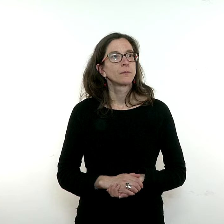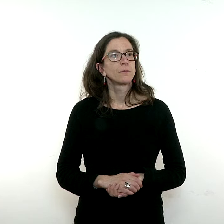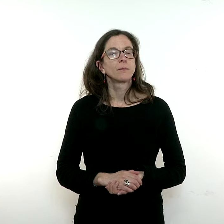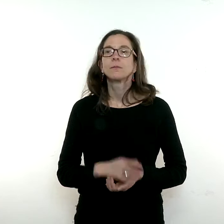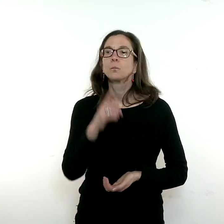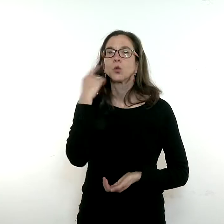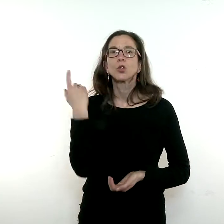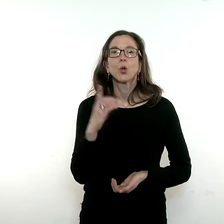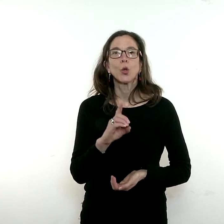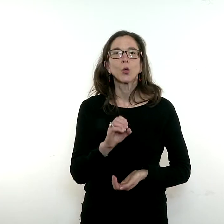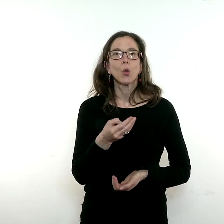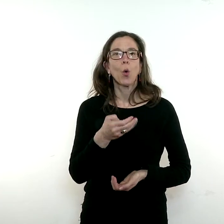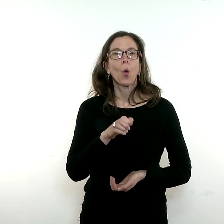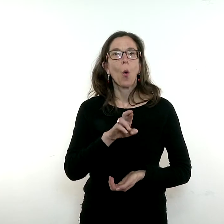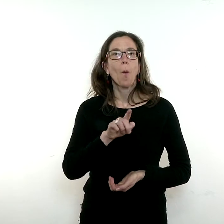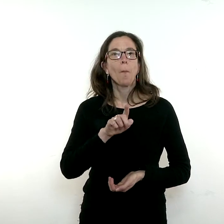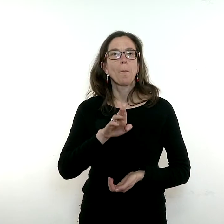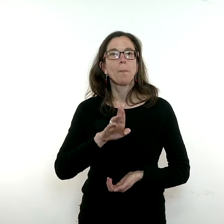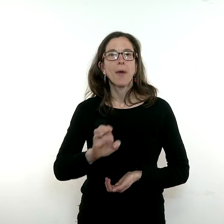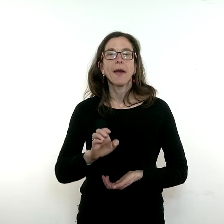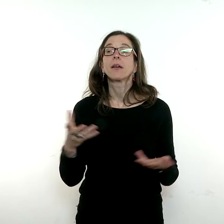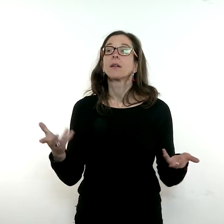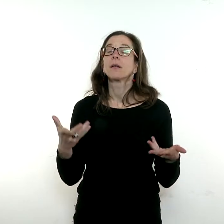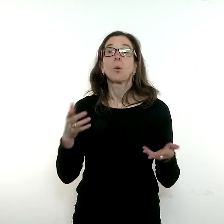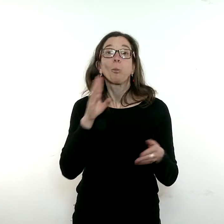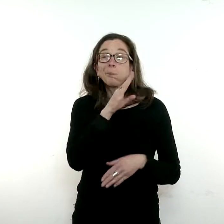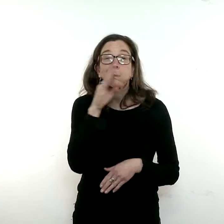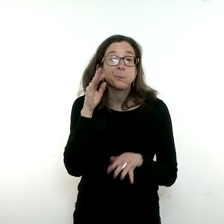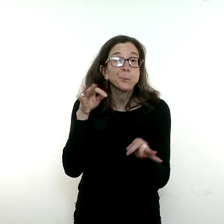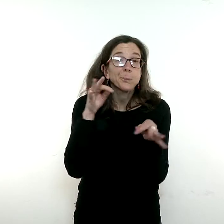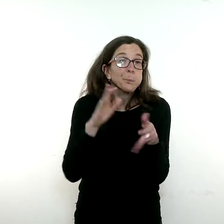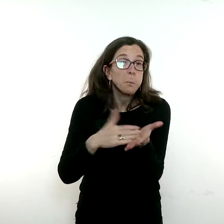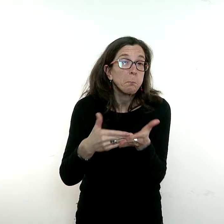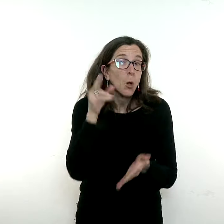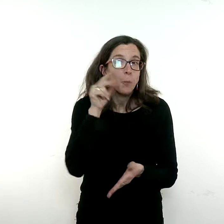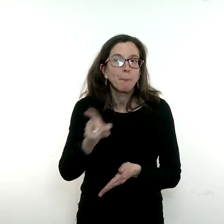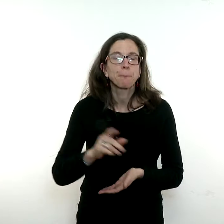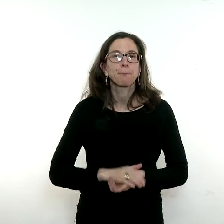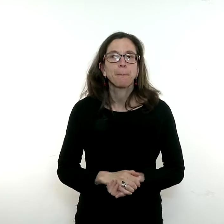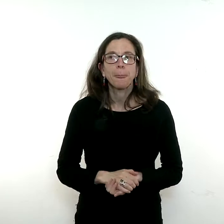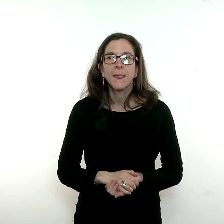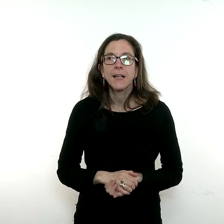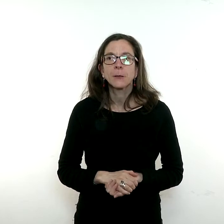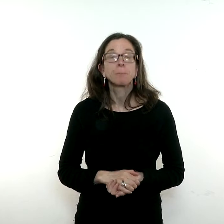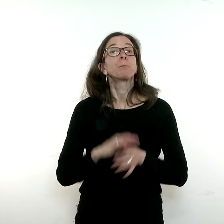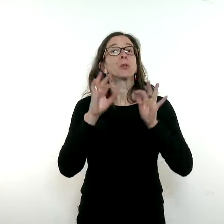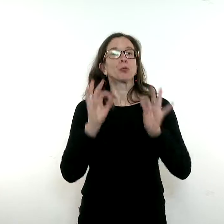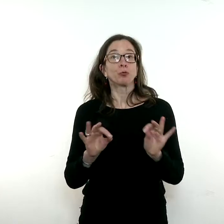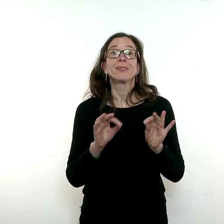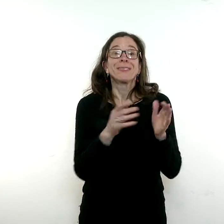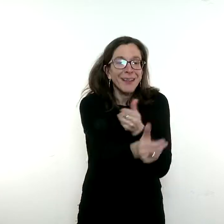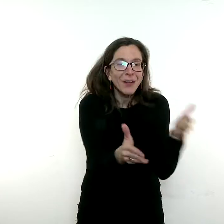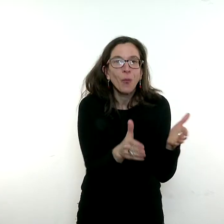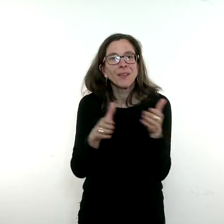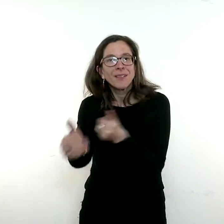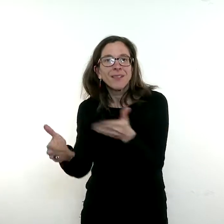Monsieur Loubergue, pourquoi est-ce limité aux 16-25 ans? Réponse Caroline Navarre. En fait, ce qu'on a dit, c'est qu'il y avait deux catégories. Donc, on